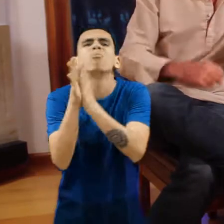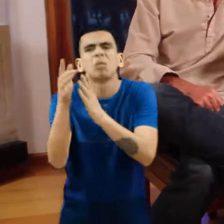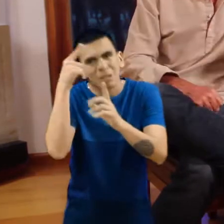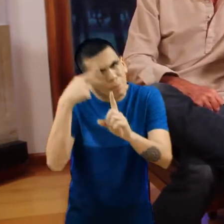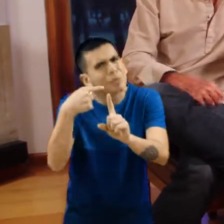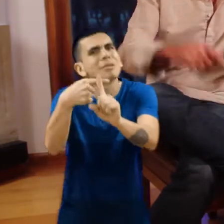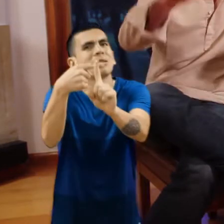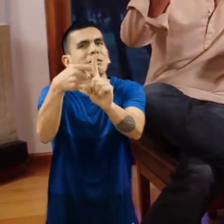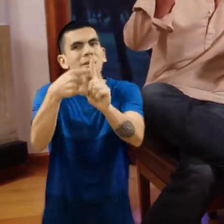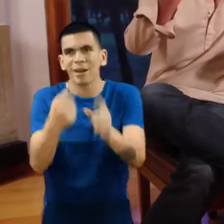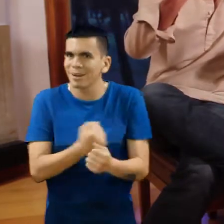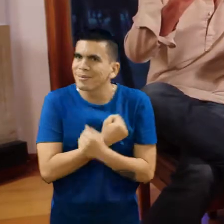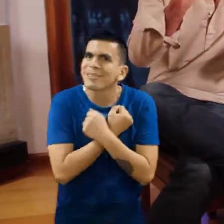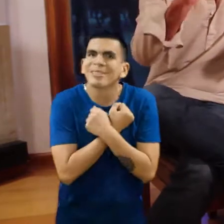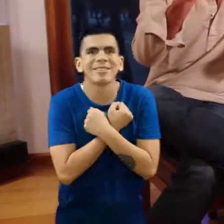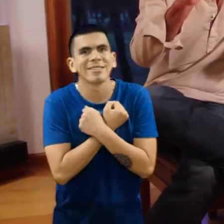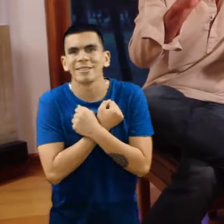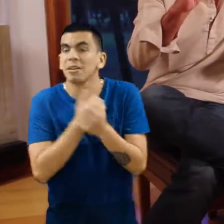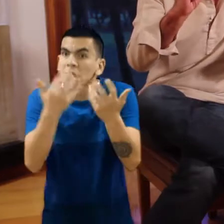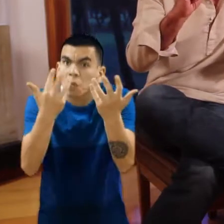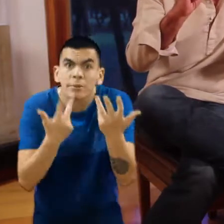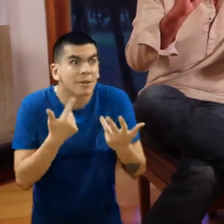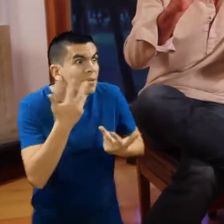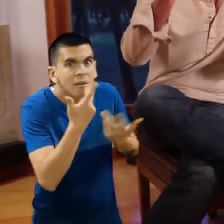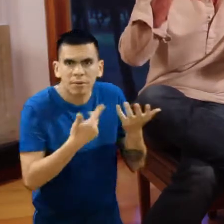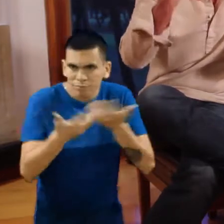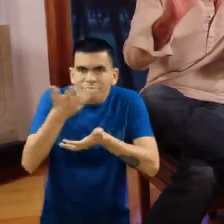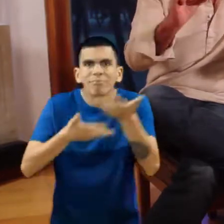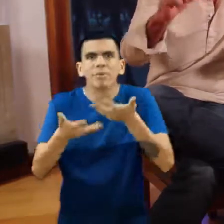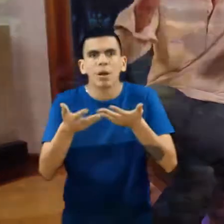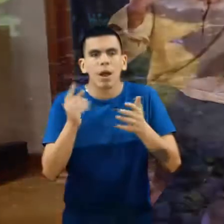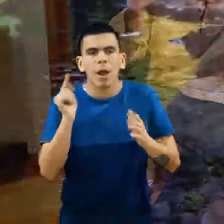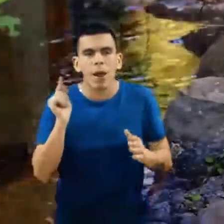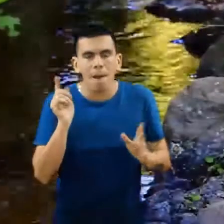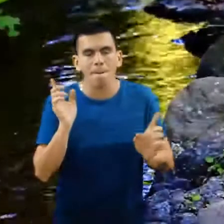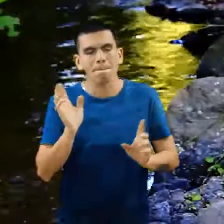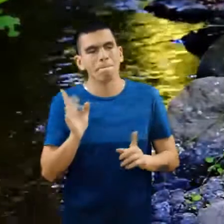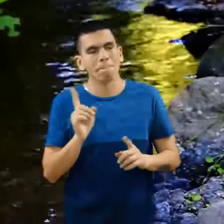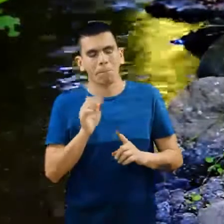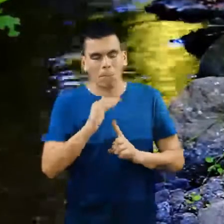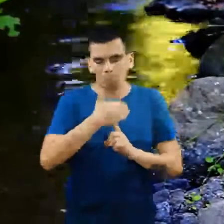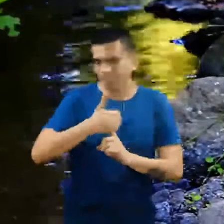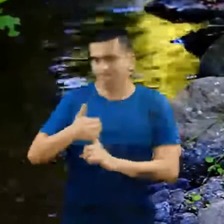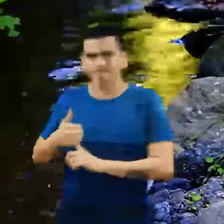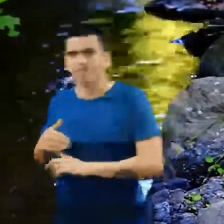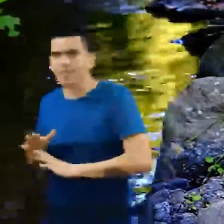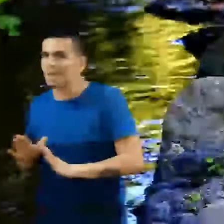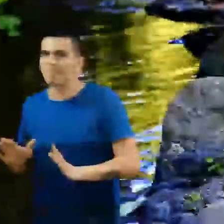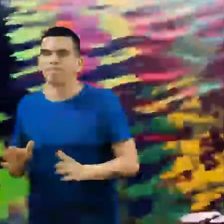amorosamente y si no tienes nada bueno que decir, que el silencio sea muchísimo más elocuente que